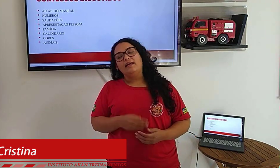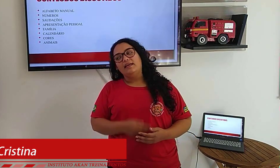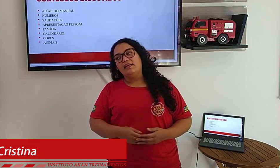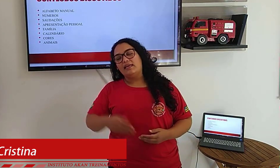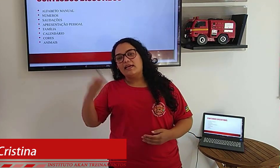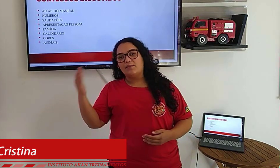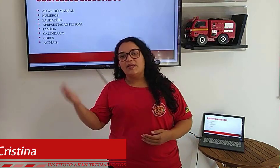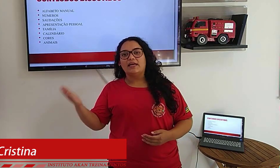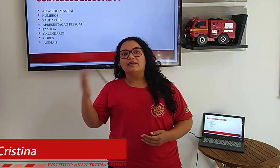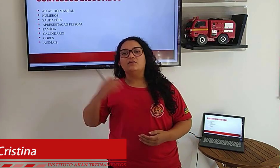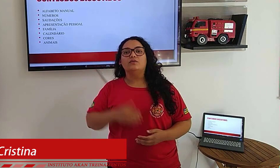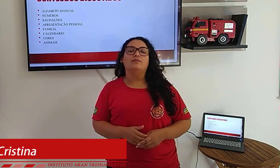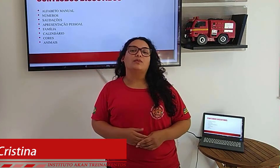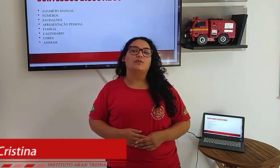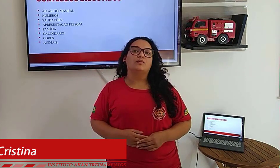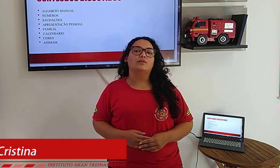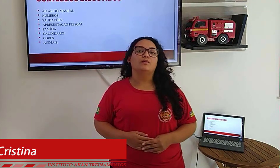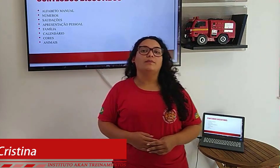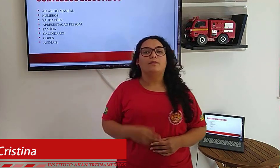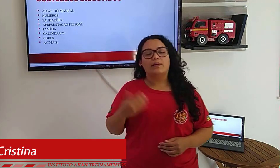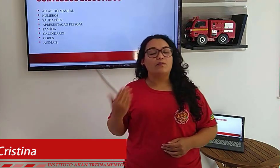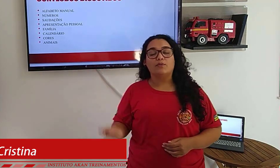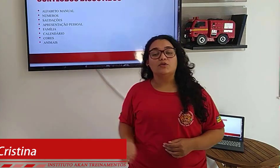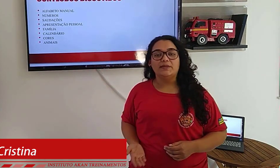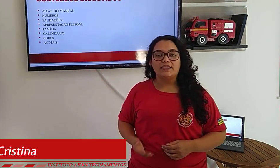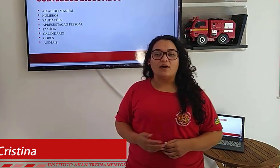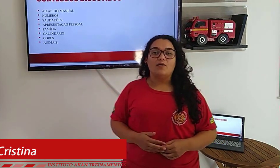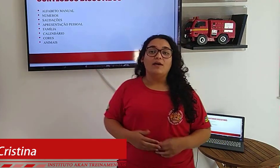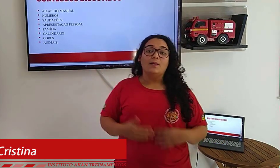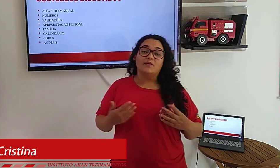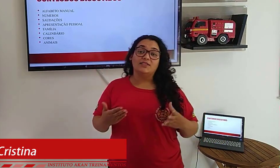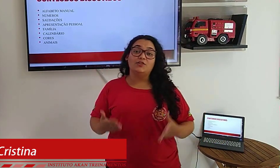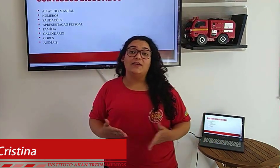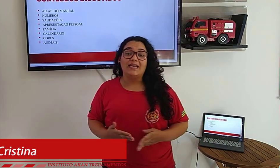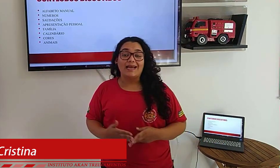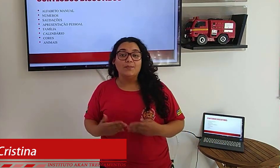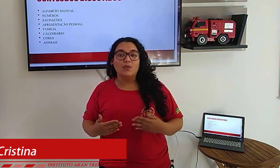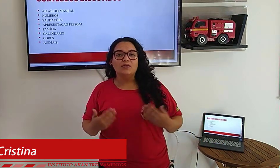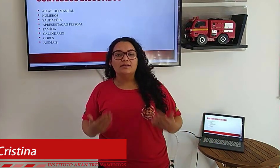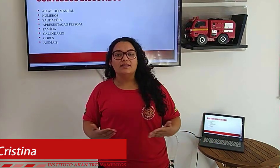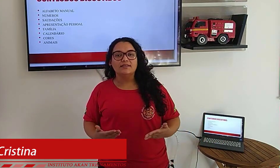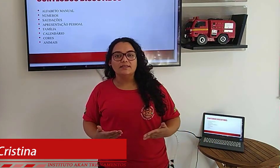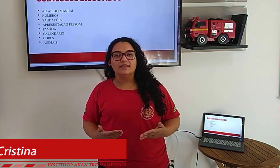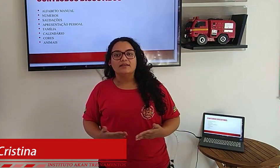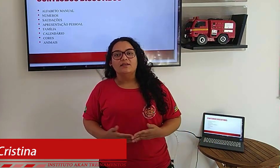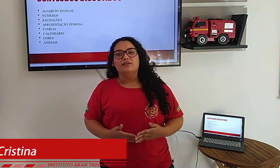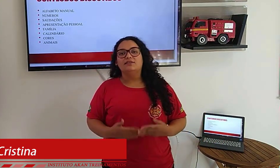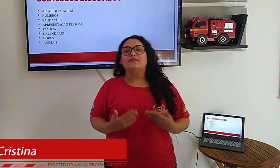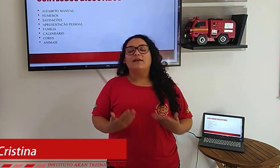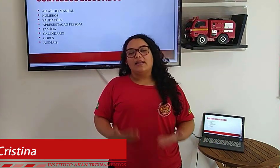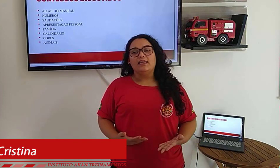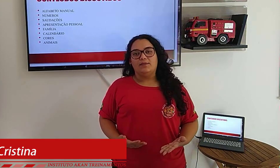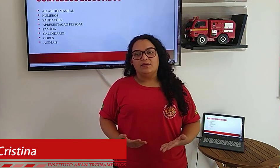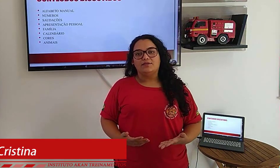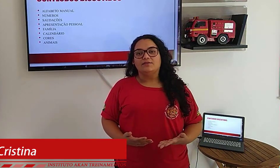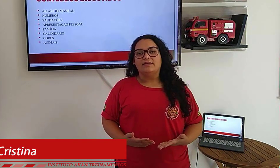ele é encaminhado pro hospital. Para vocês verem a importância de se falar Libras, né? De